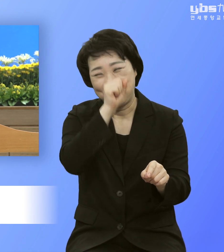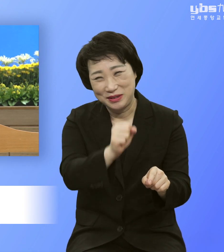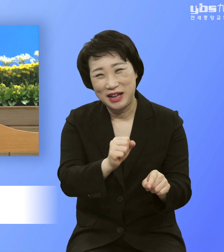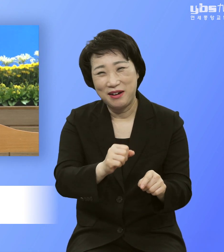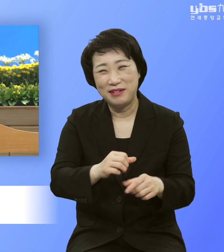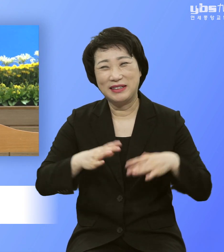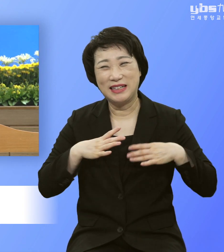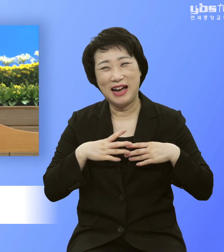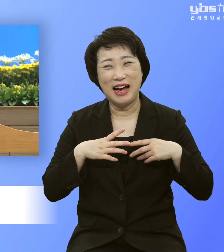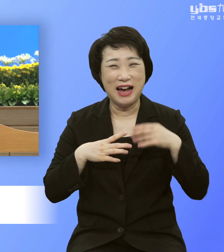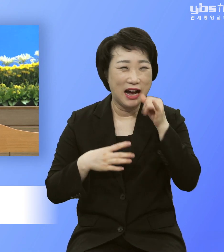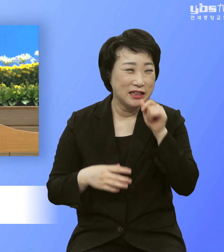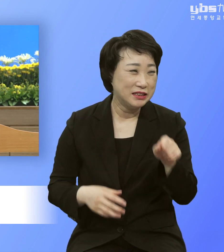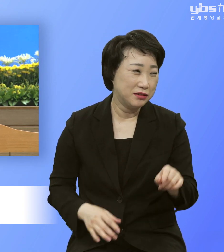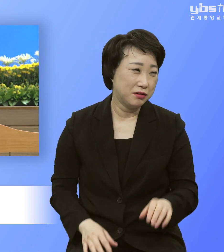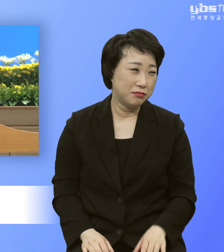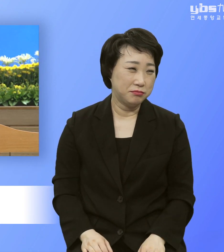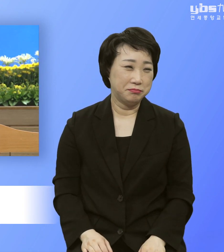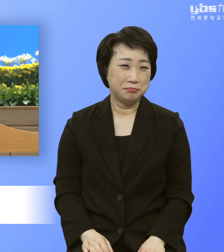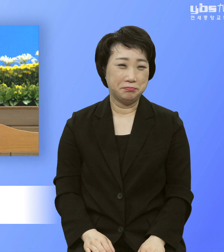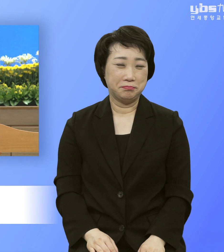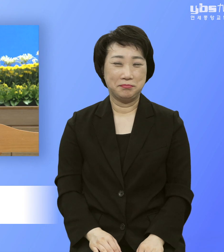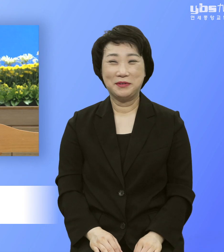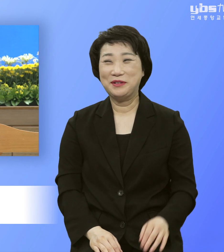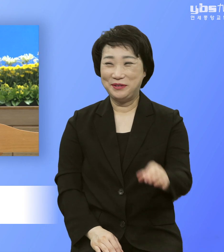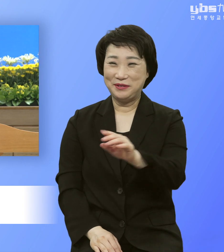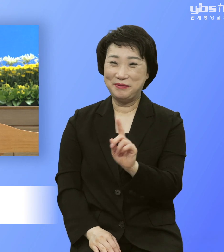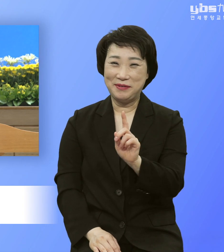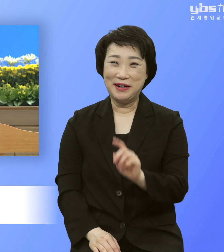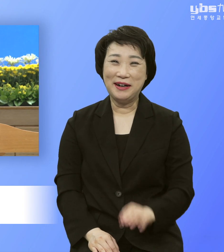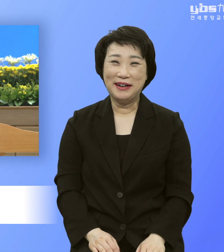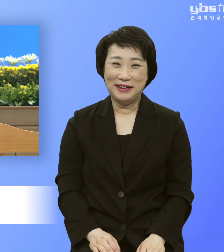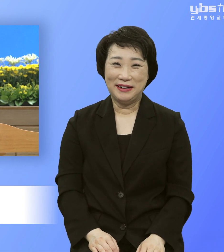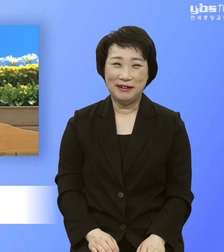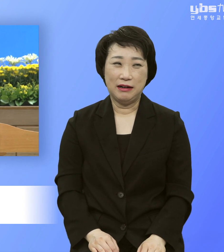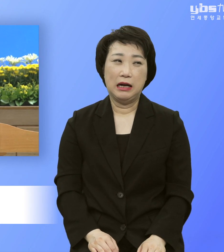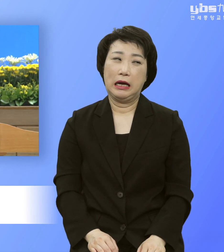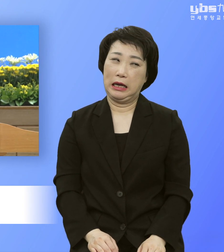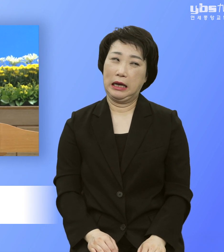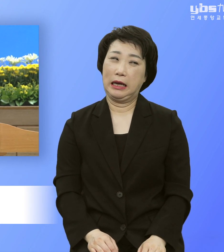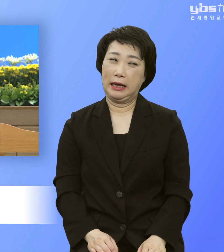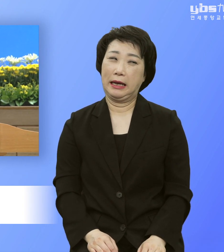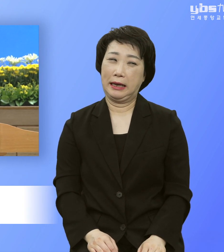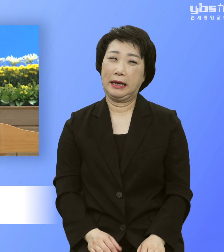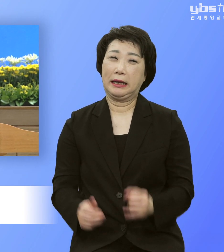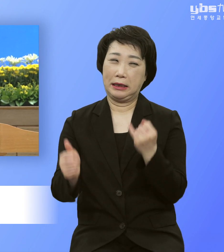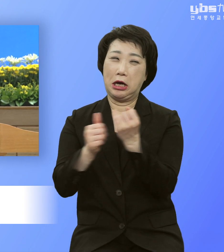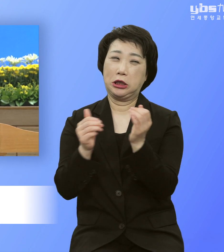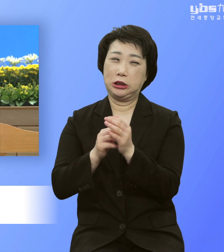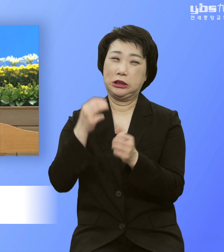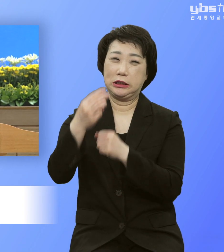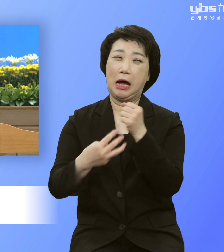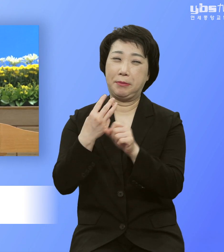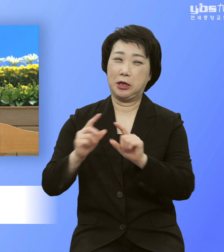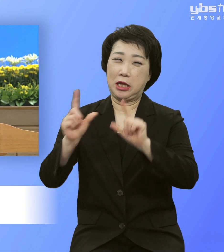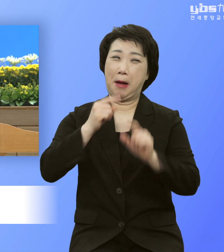막 자랑거려. 응? 그럼 우리 같은 사람은 3년만 살아봐라.